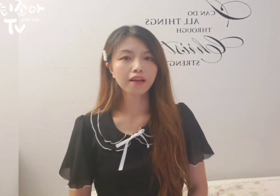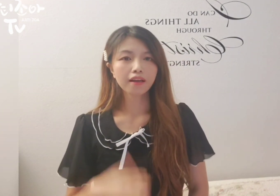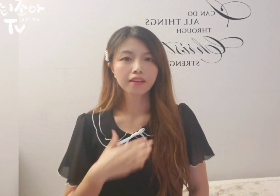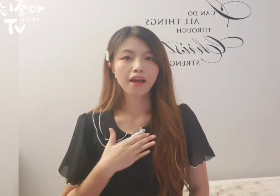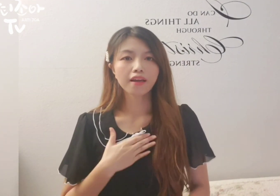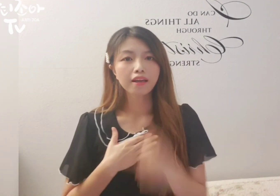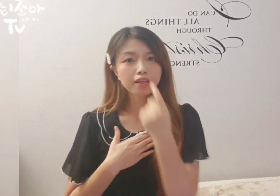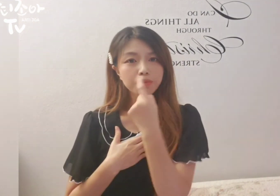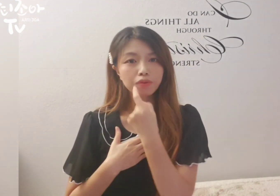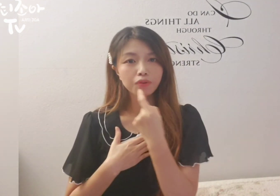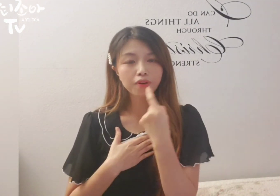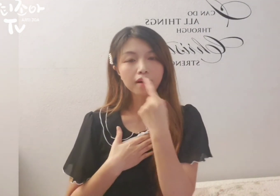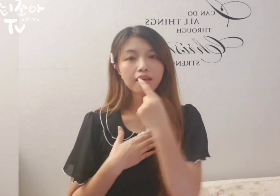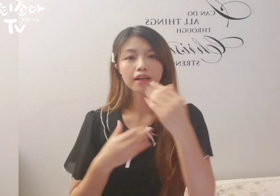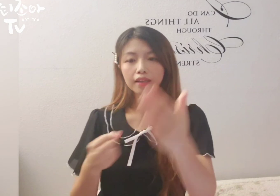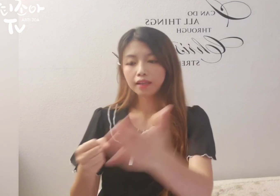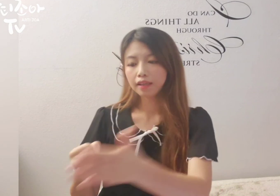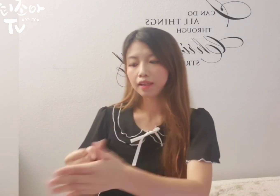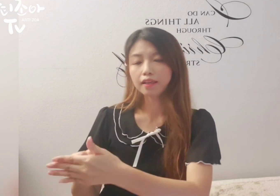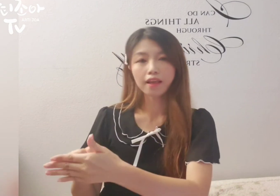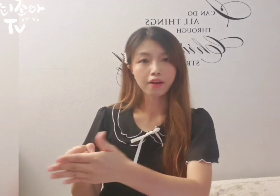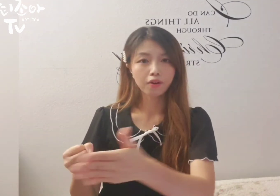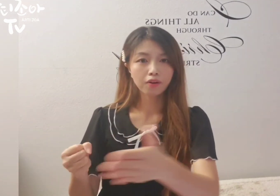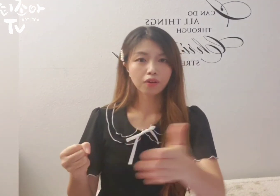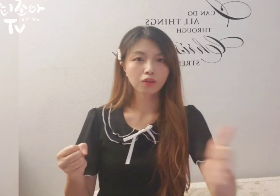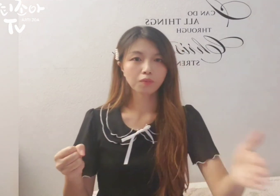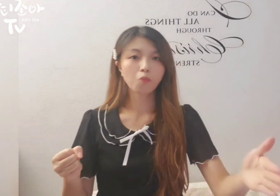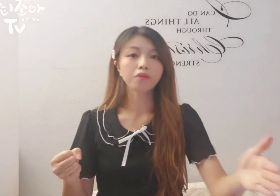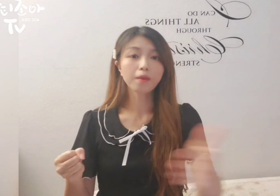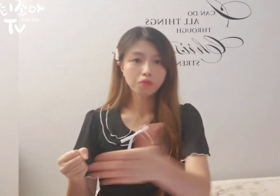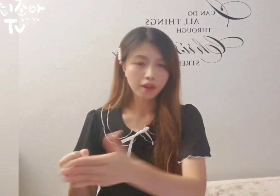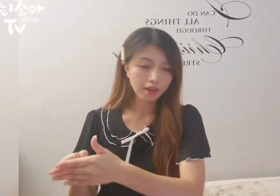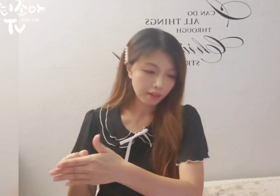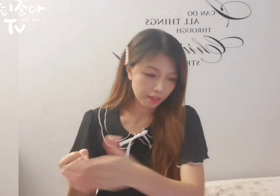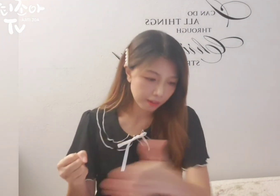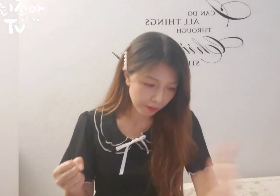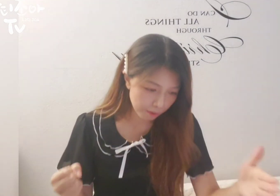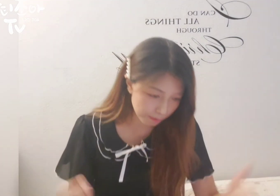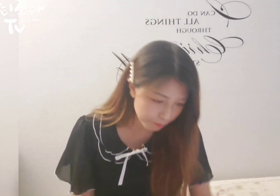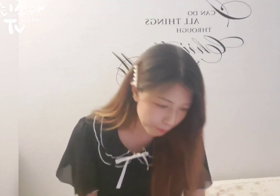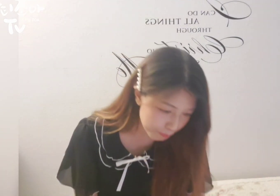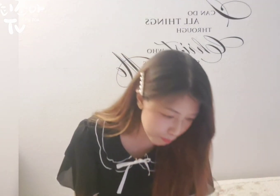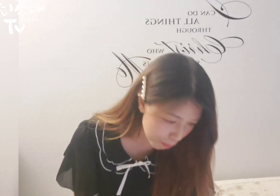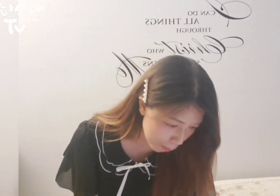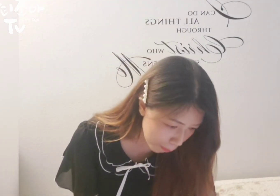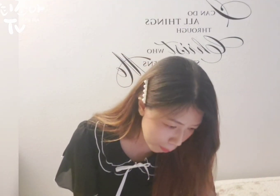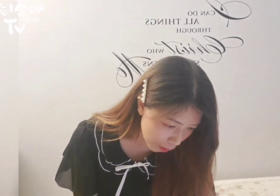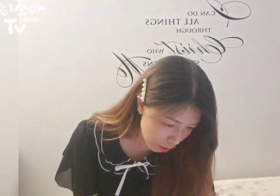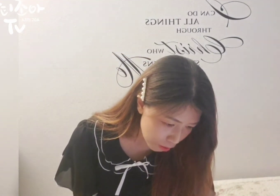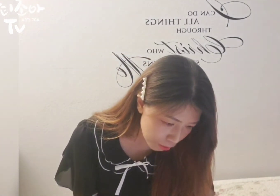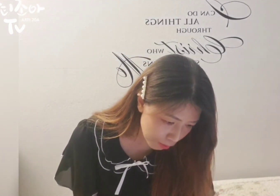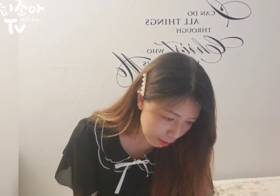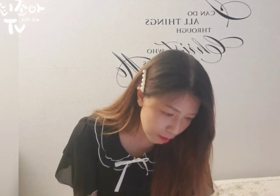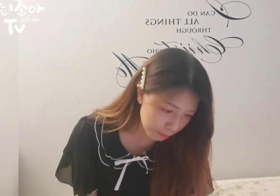나의 입술을 이나요 이나요 모모때문에 이나요 주의 이름